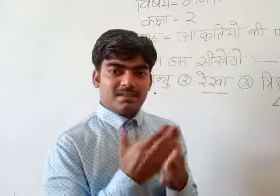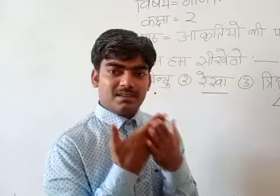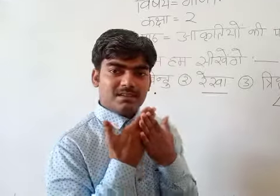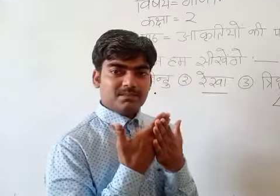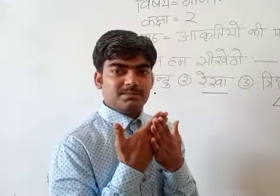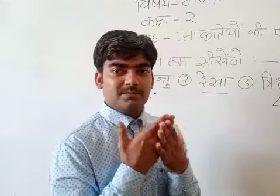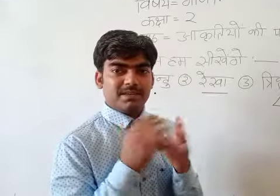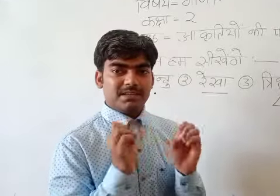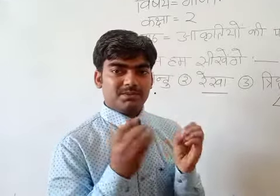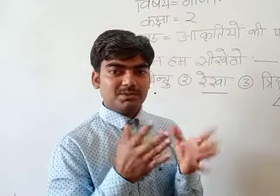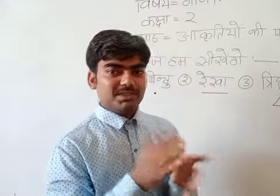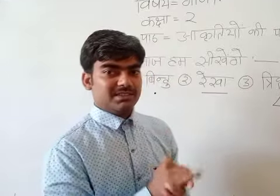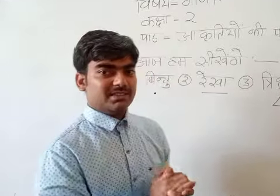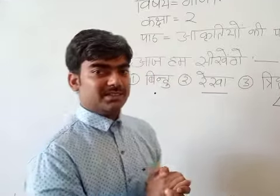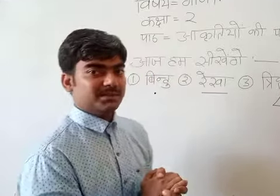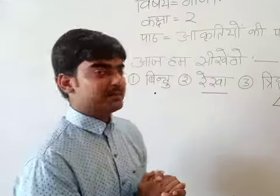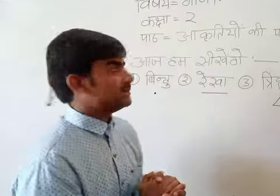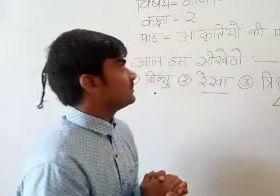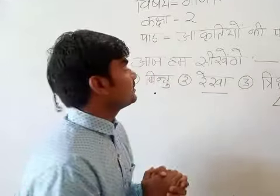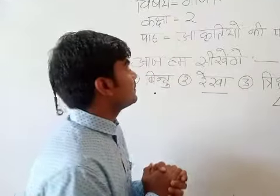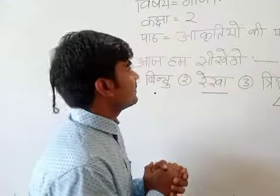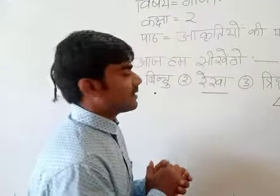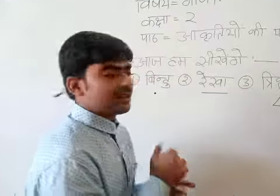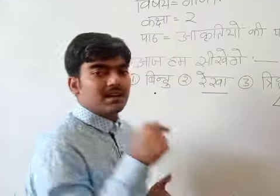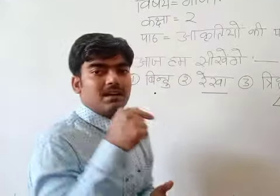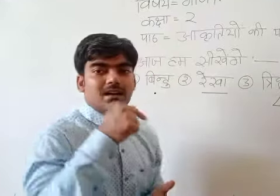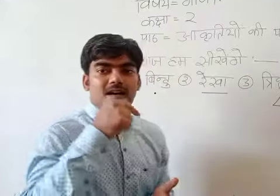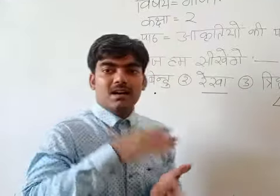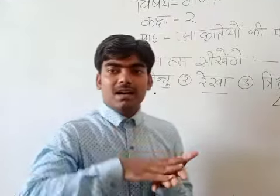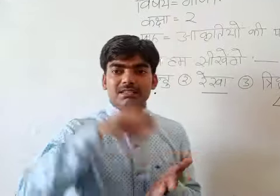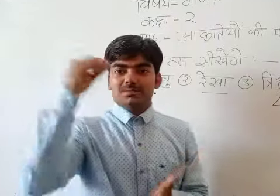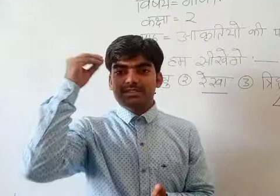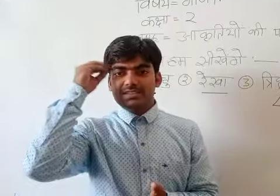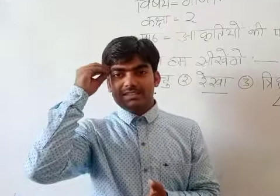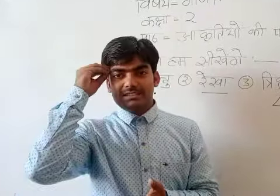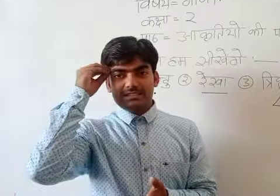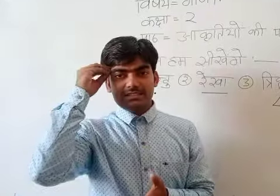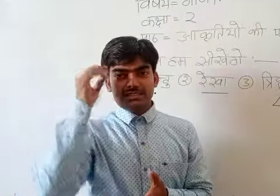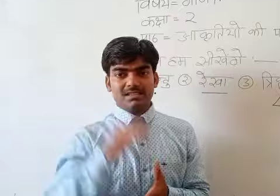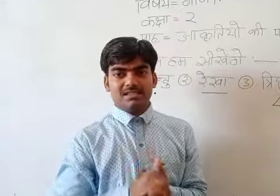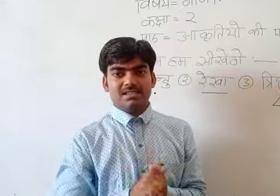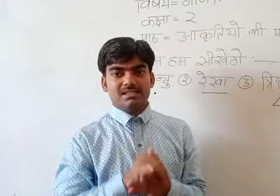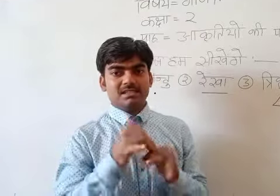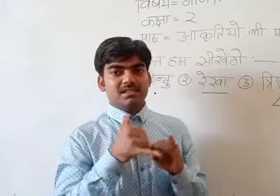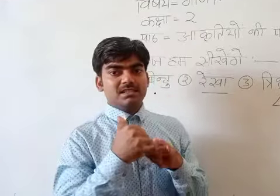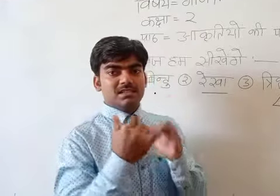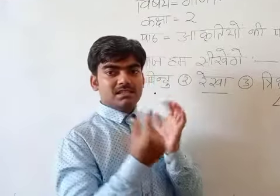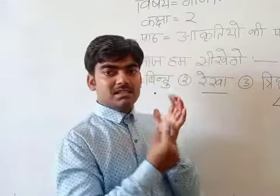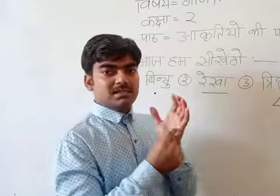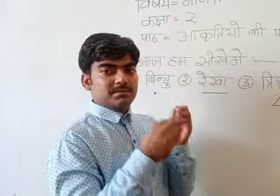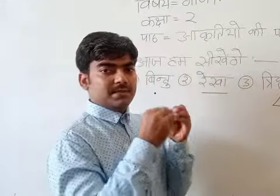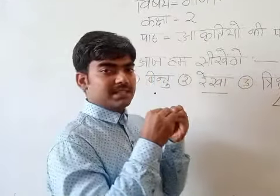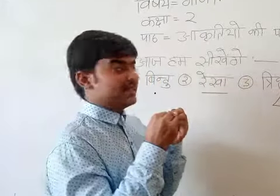पढ़ना शुरू करते हैं आज हम सीखेंगे बिसे